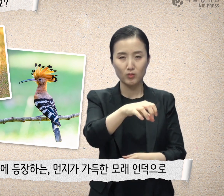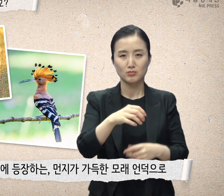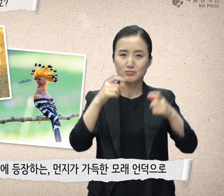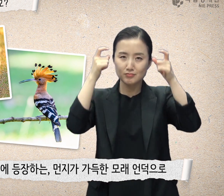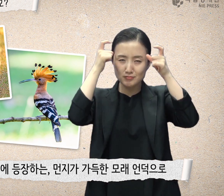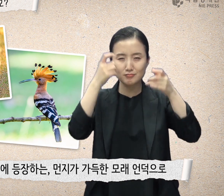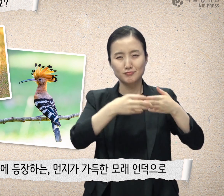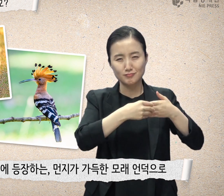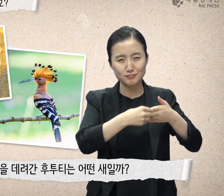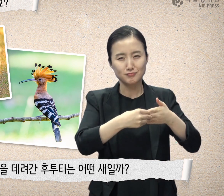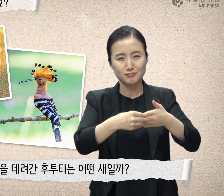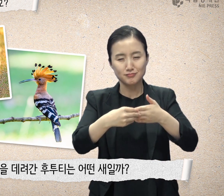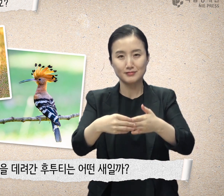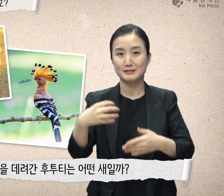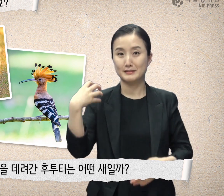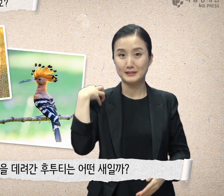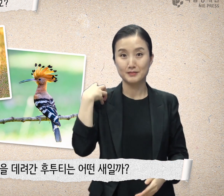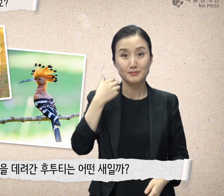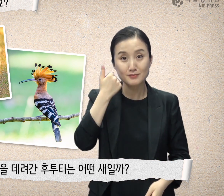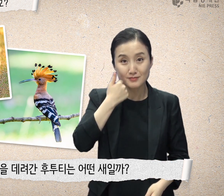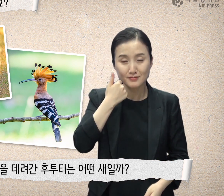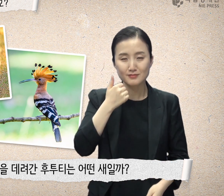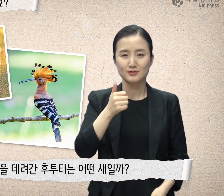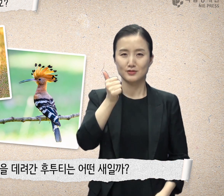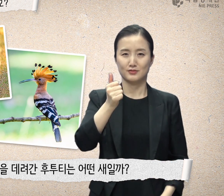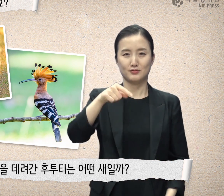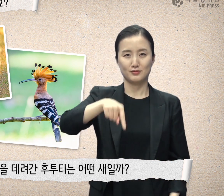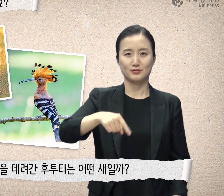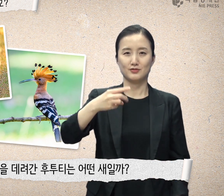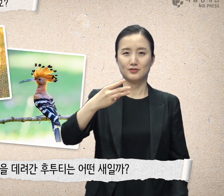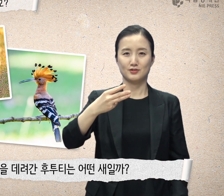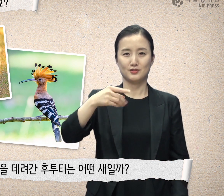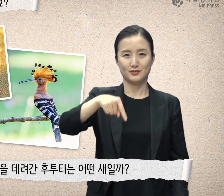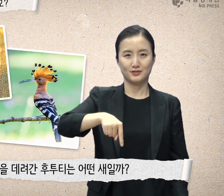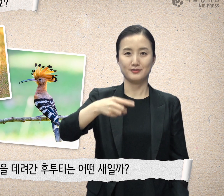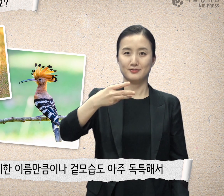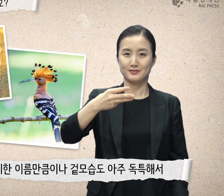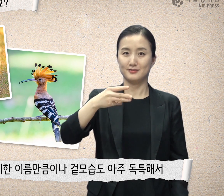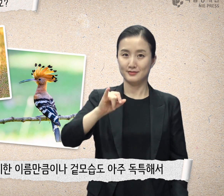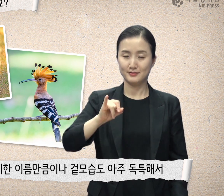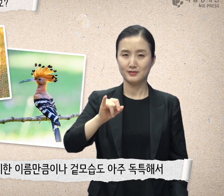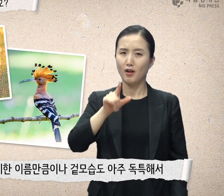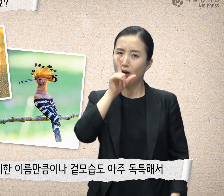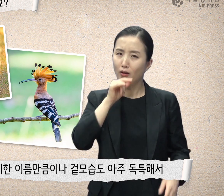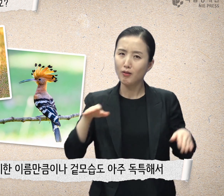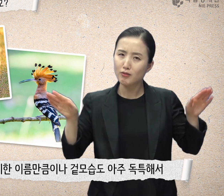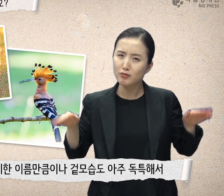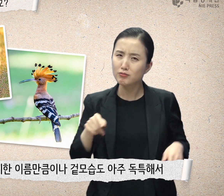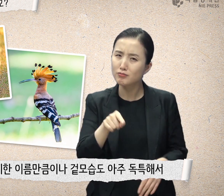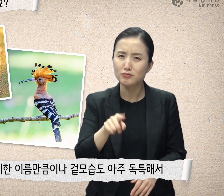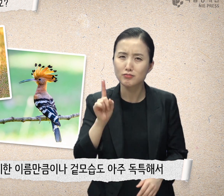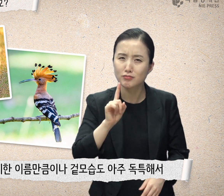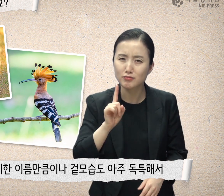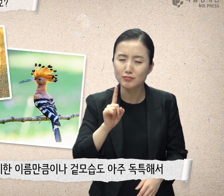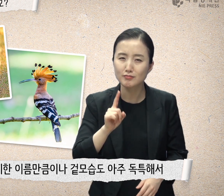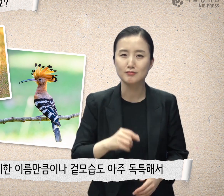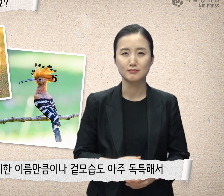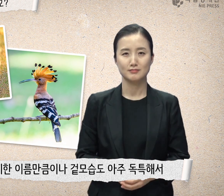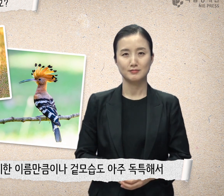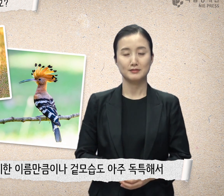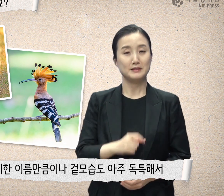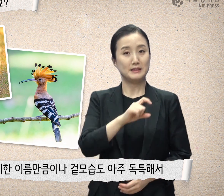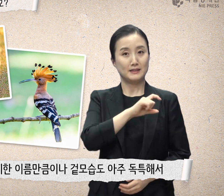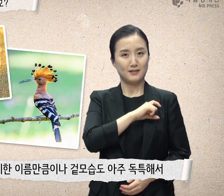모래 언덕으로 소드를 데려간 후투티 는 어떤 세계가 후투티 는 특이한 이름 만큼 이날